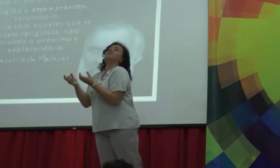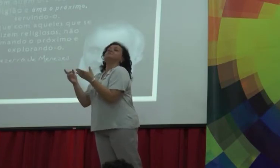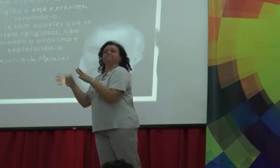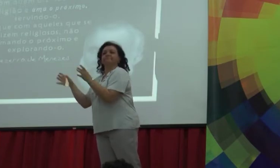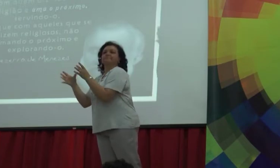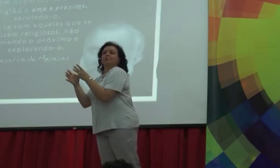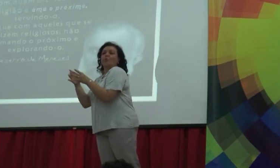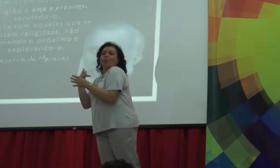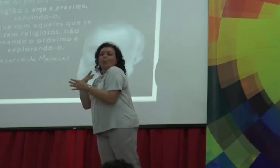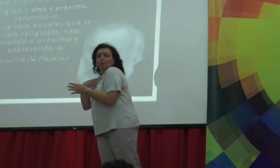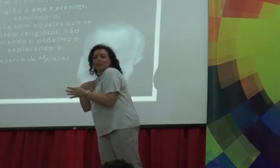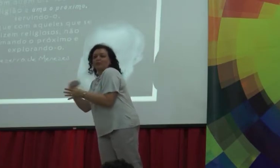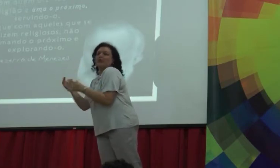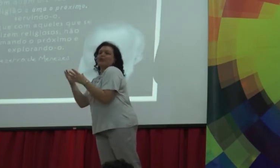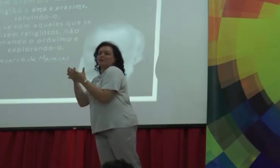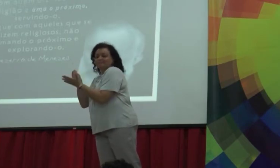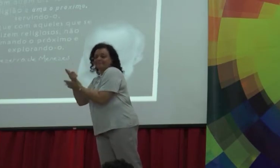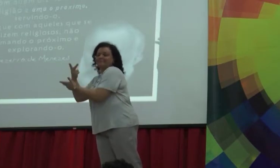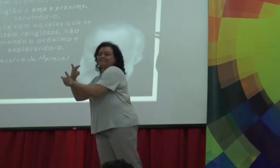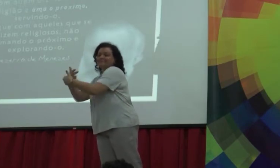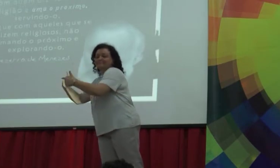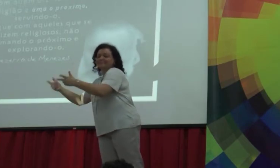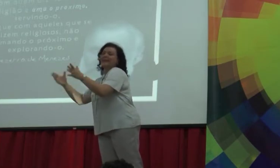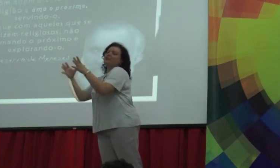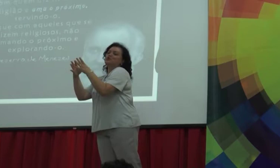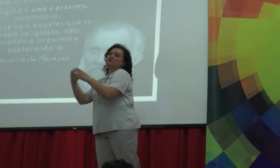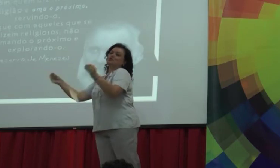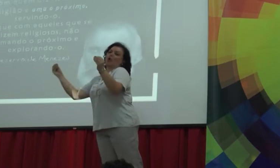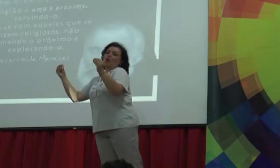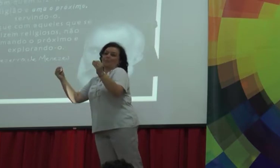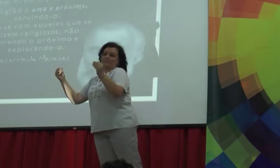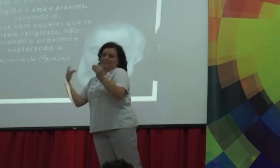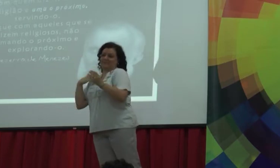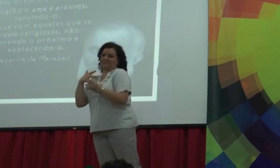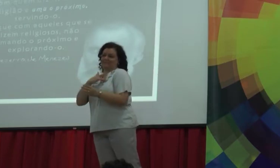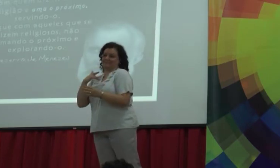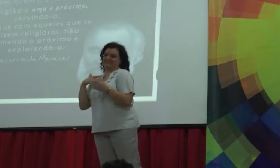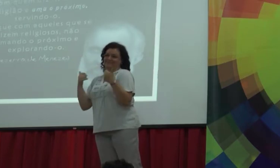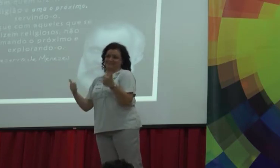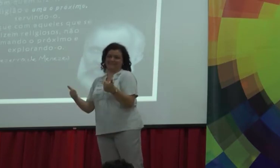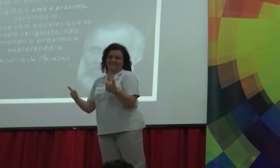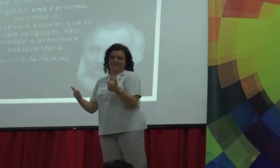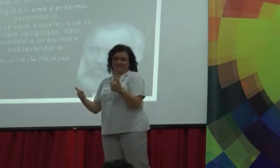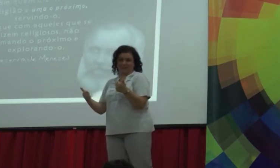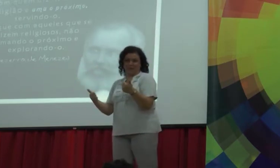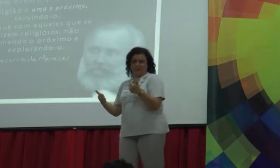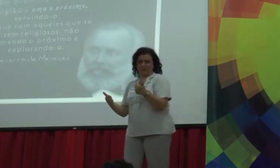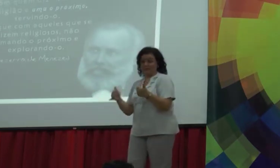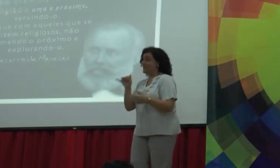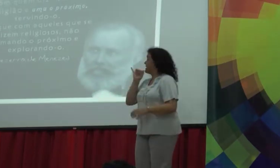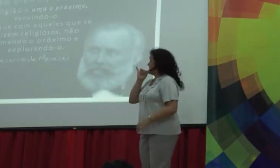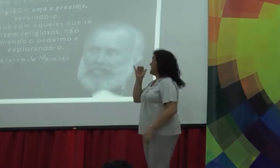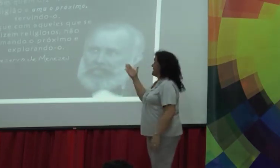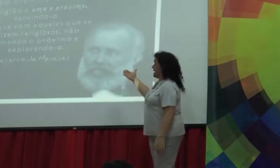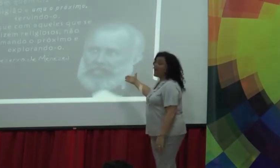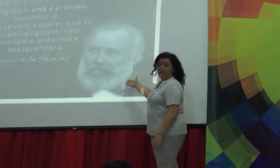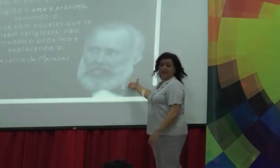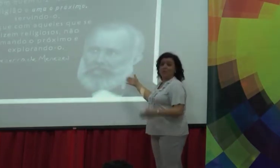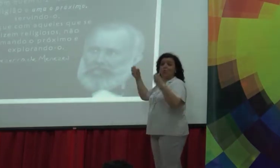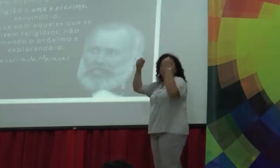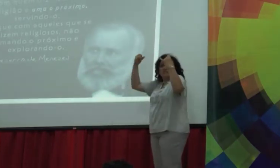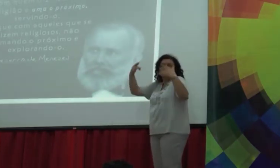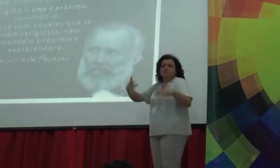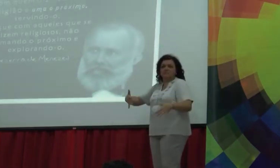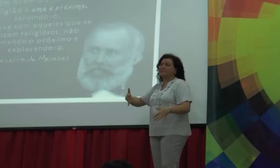e deu para a pessoa comprar o alimento do filho, comprar o que ela precisava. Então é